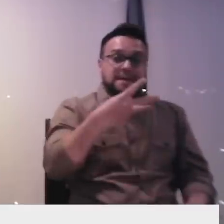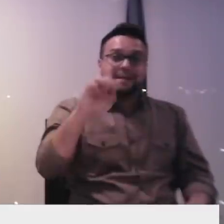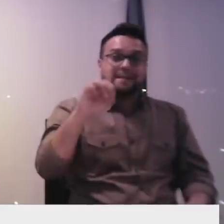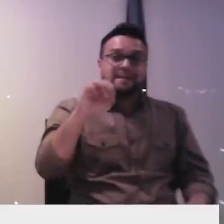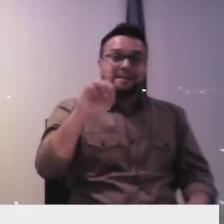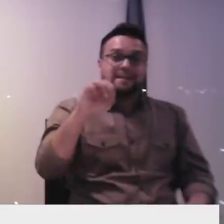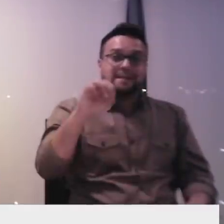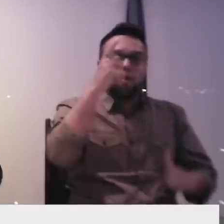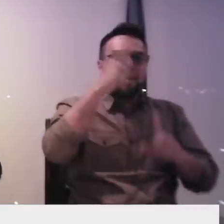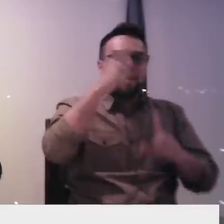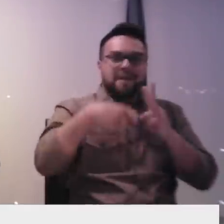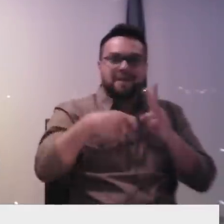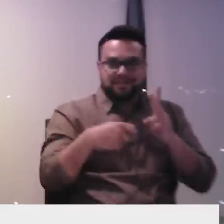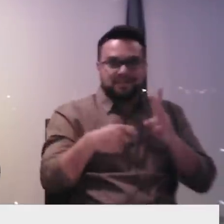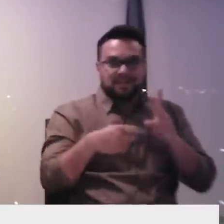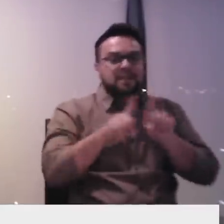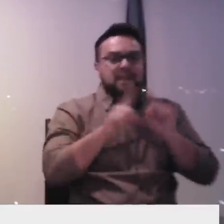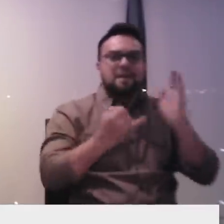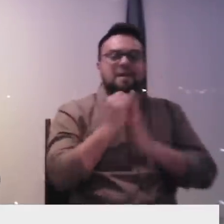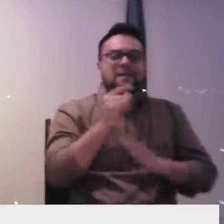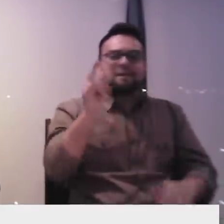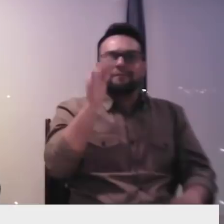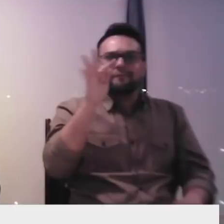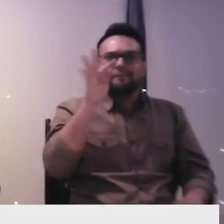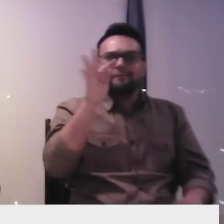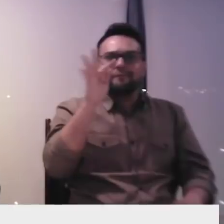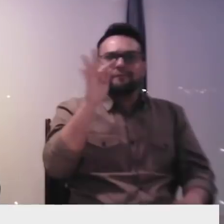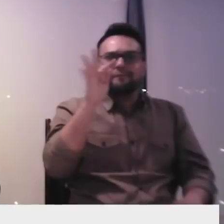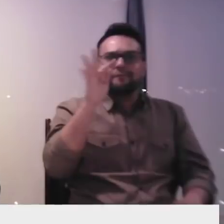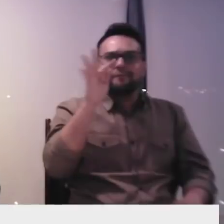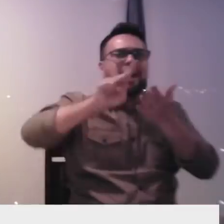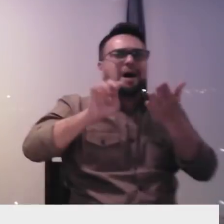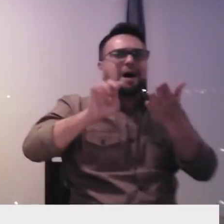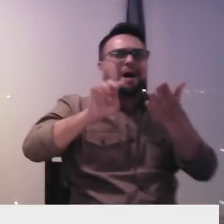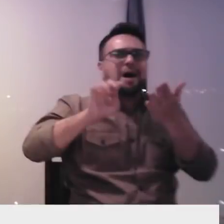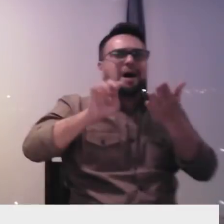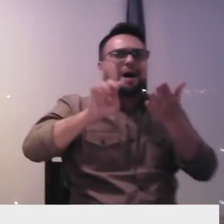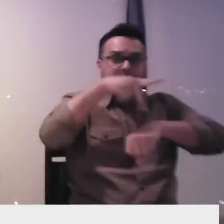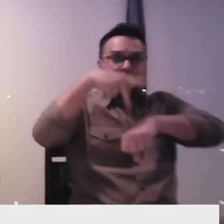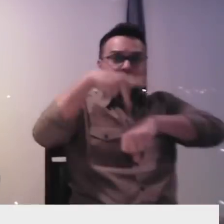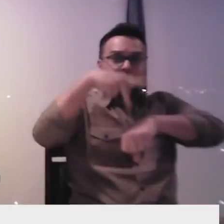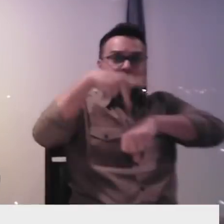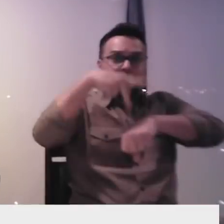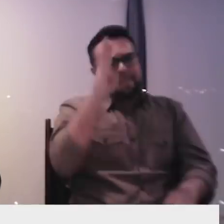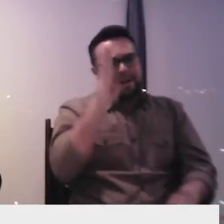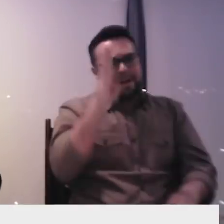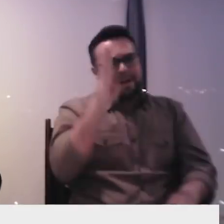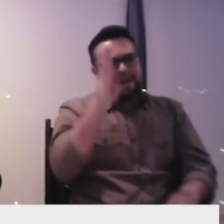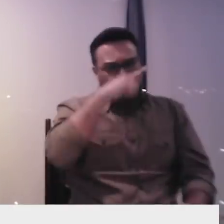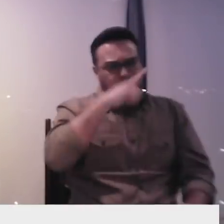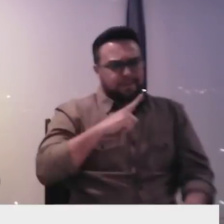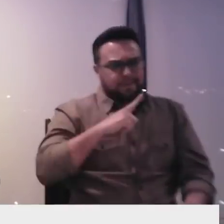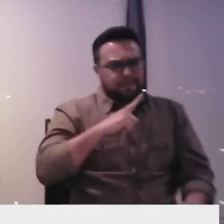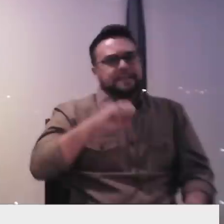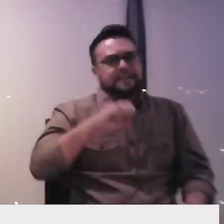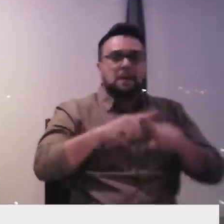em 2 meses. Também a inflação na França, em vários países europeus. E o Brasil é um país que está com dificuldade, está,